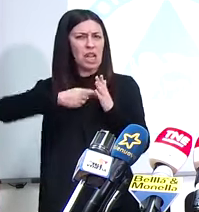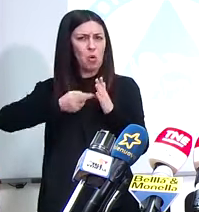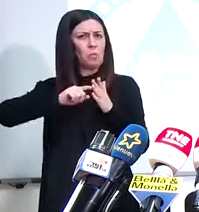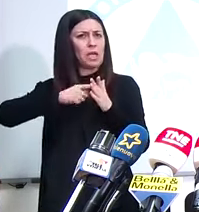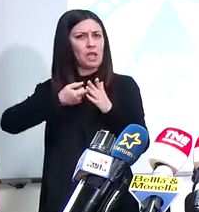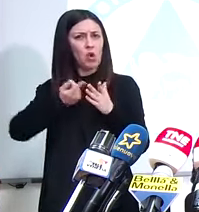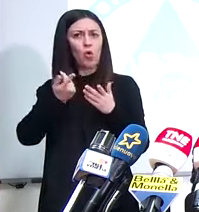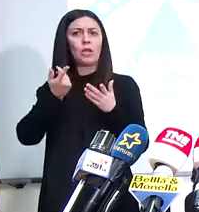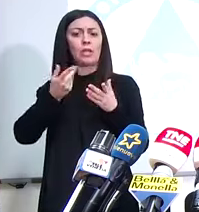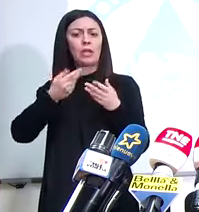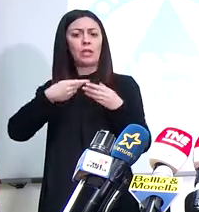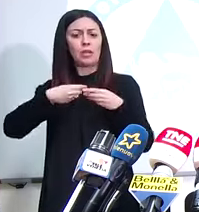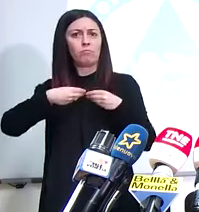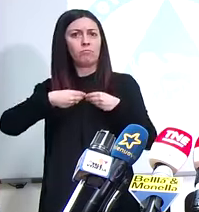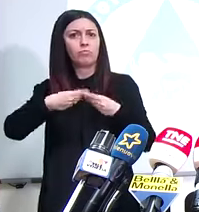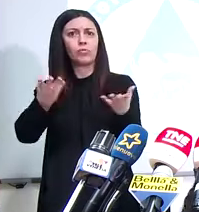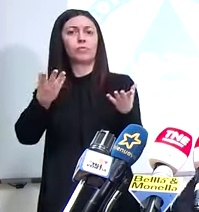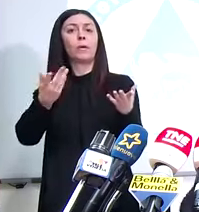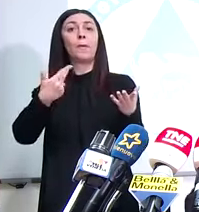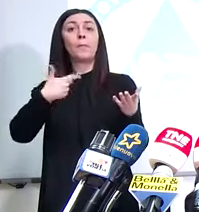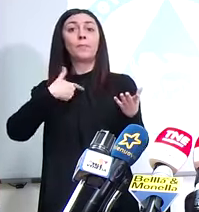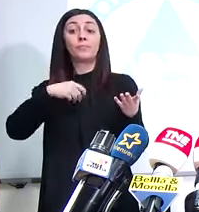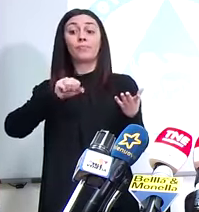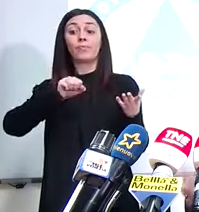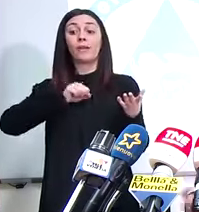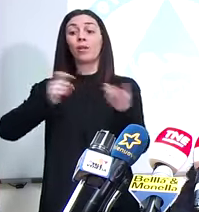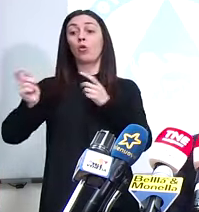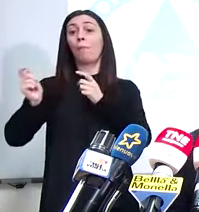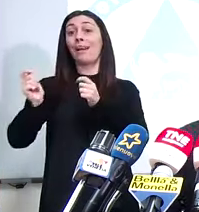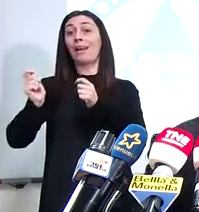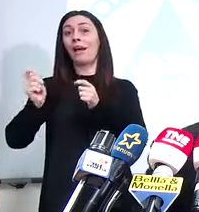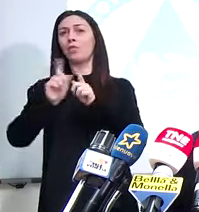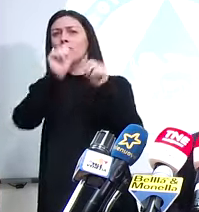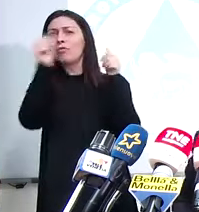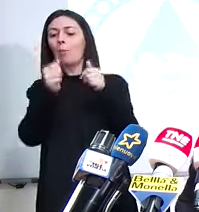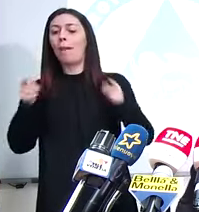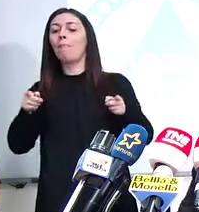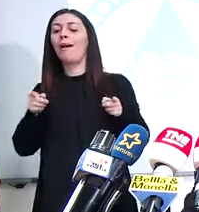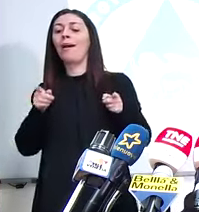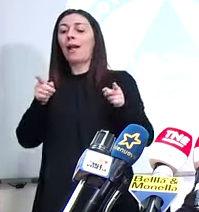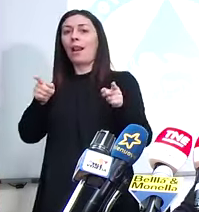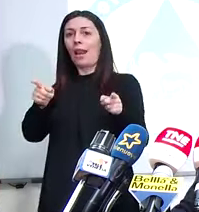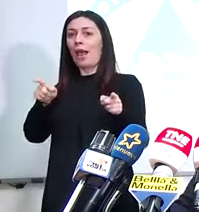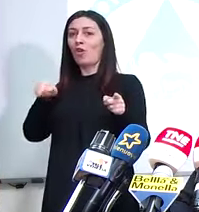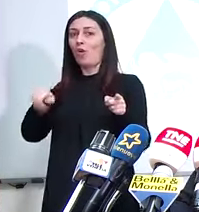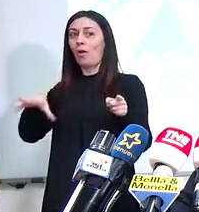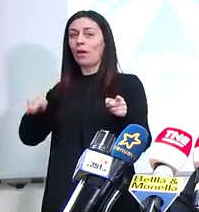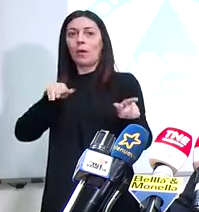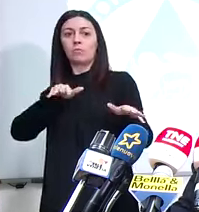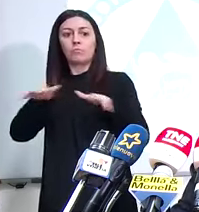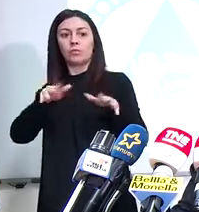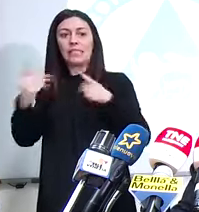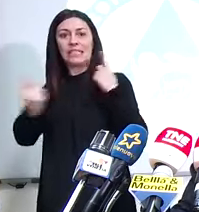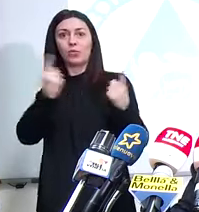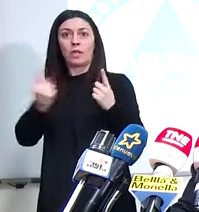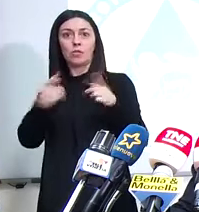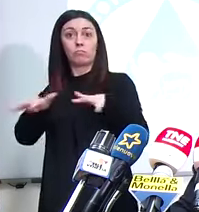che questo mercato diciamo fra virgolette parallelo abbia un po che ha fatto dato vita a una scossa perché immaginate gli stati